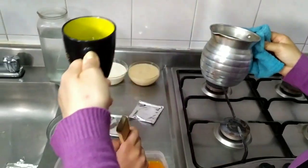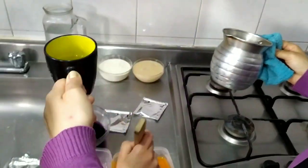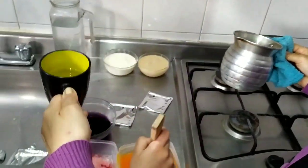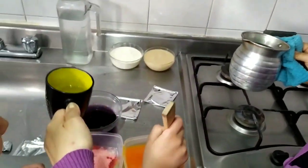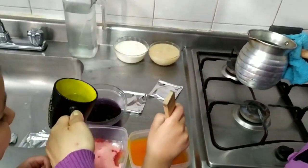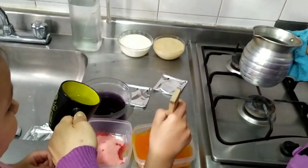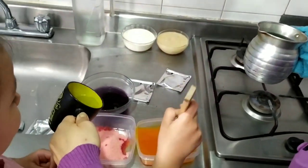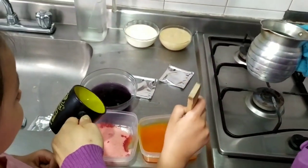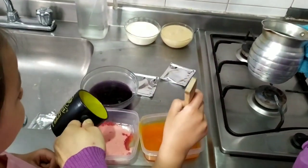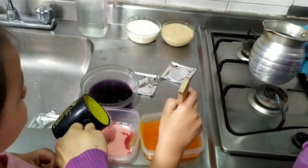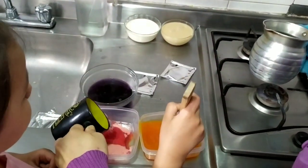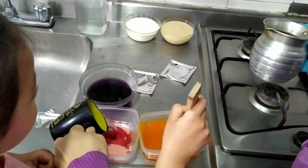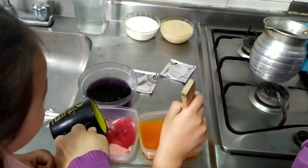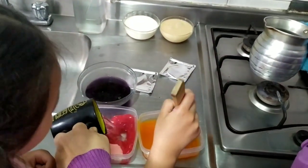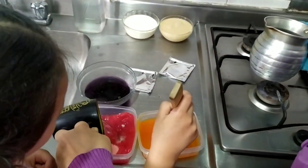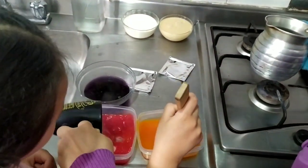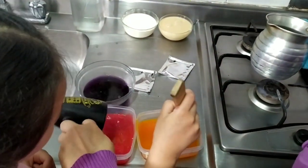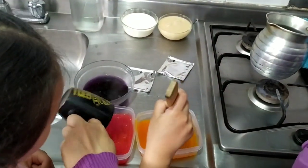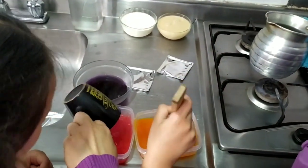Revuelve, Valentina.